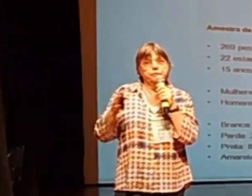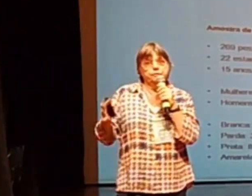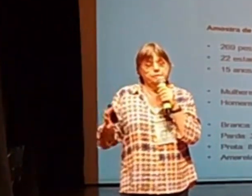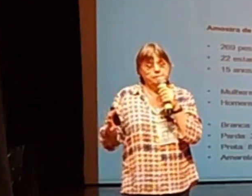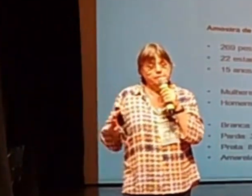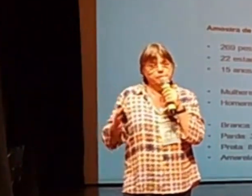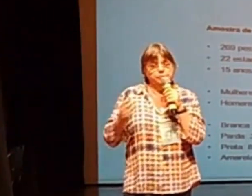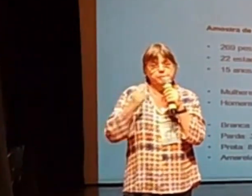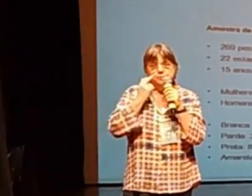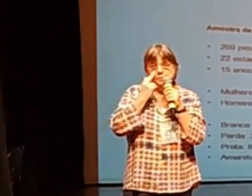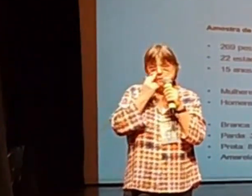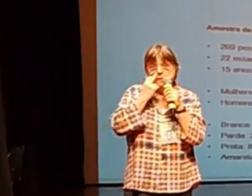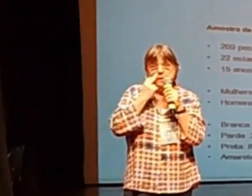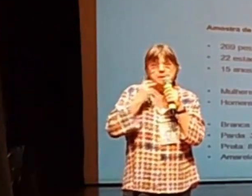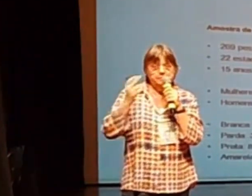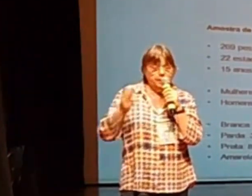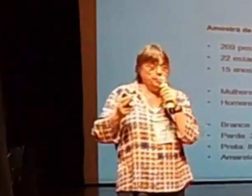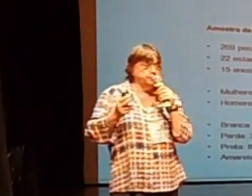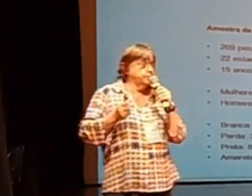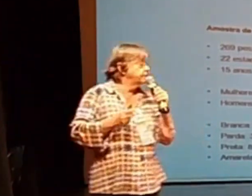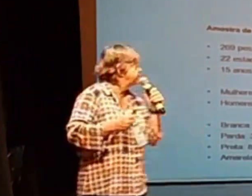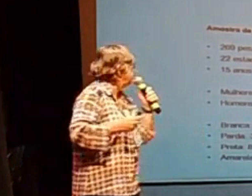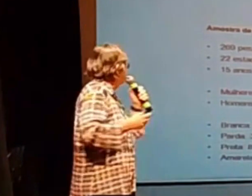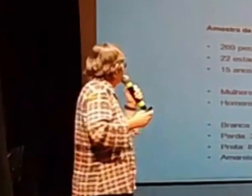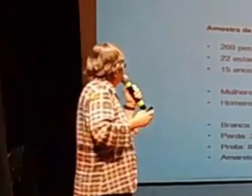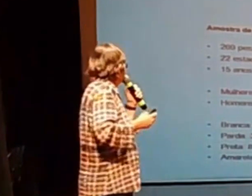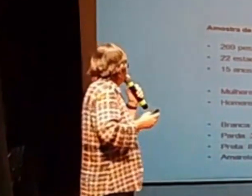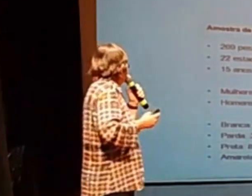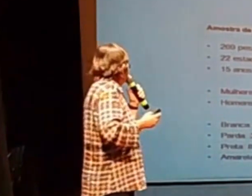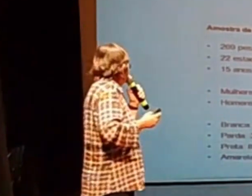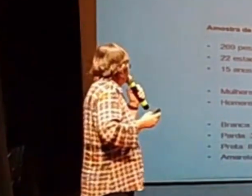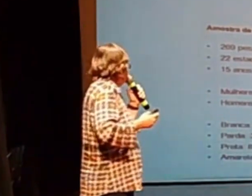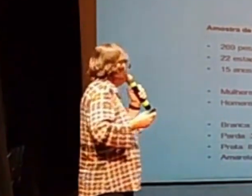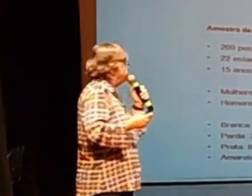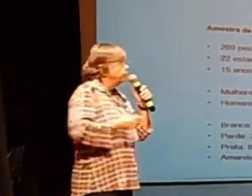período 269 pessoas, maiores de 15 anos.